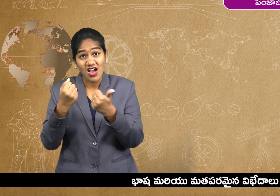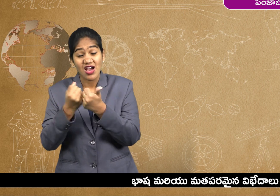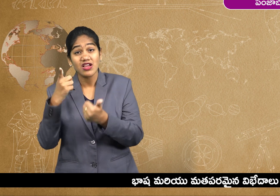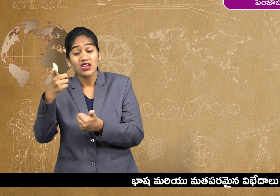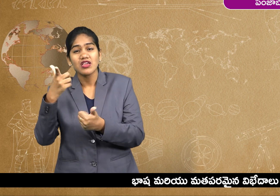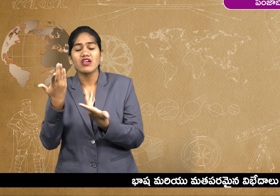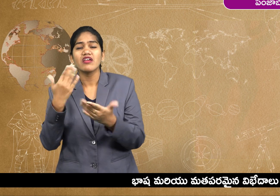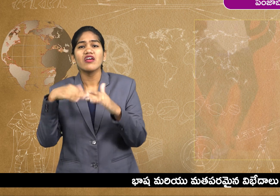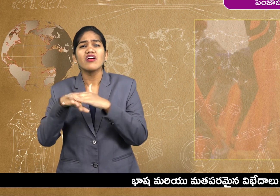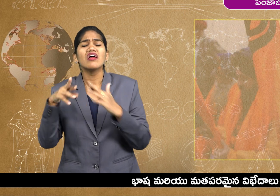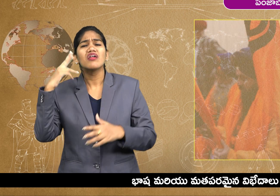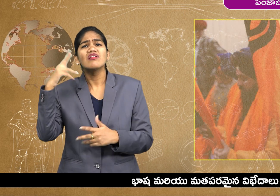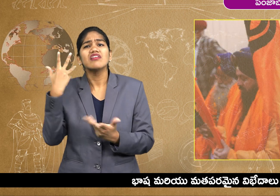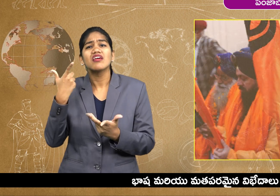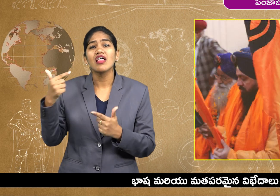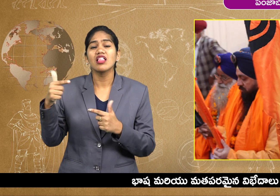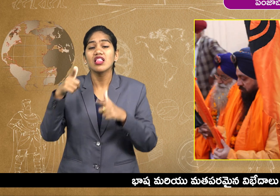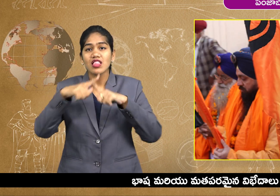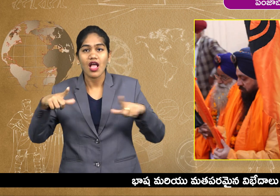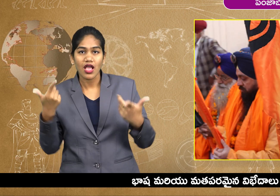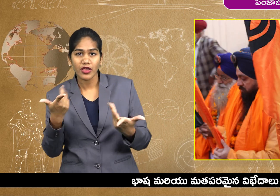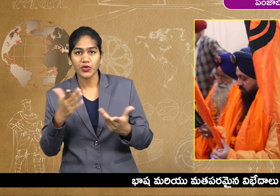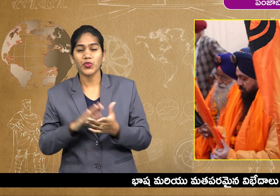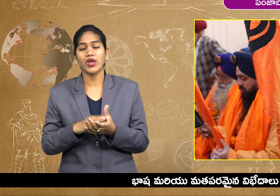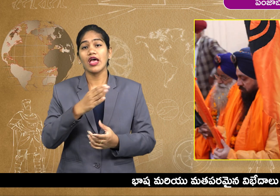భాషా మరియు మతపరమైన విభేదాలు